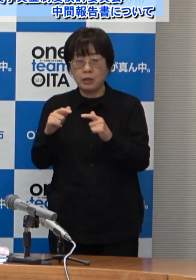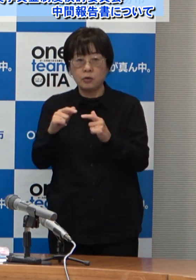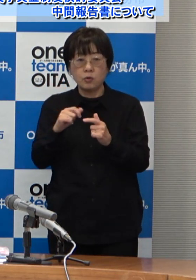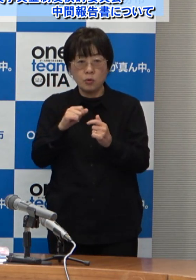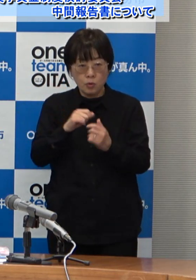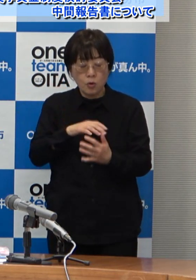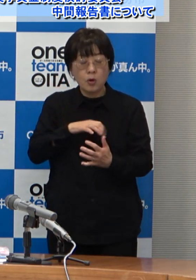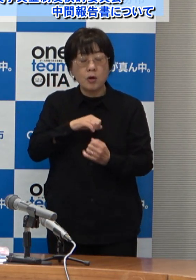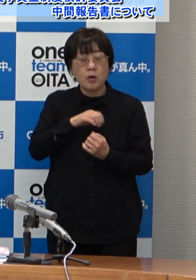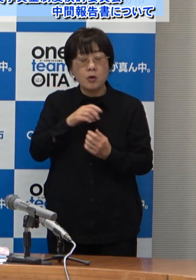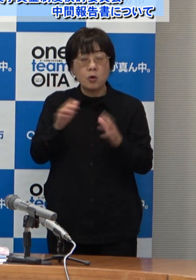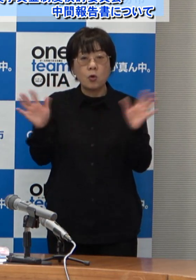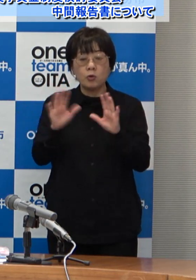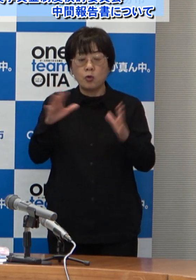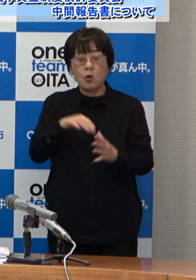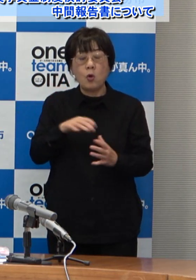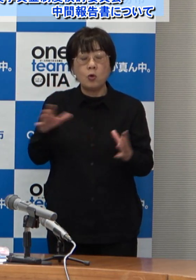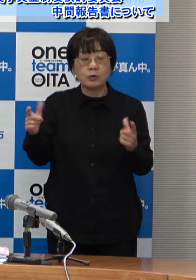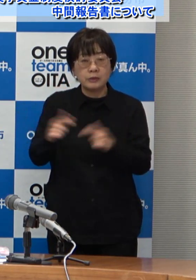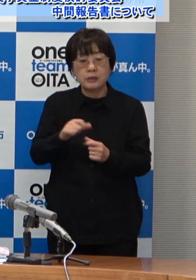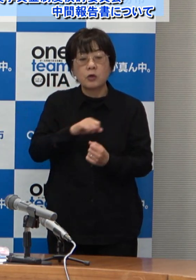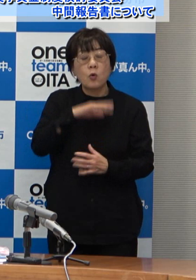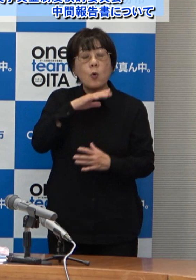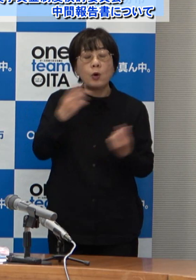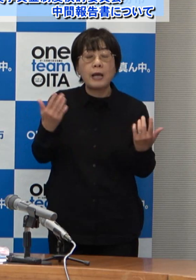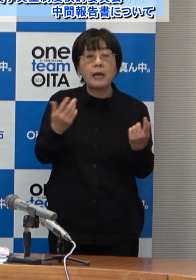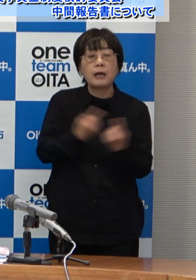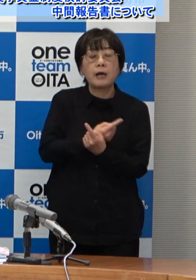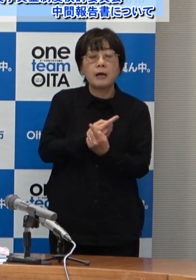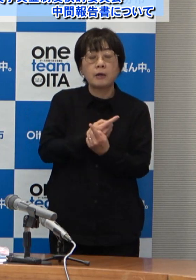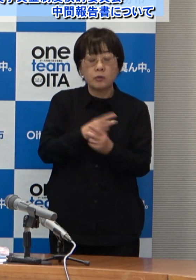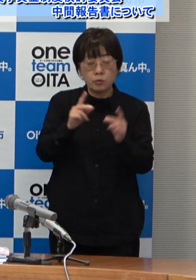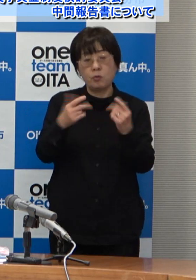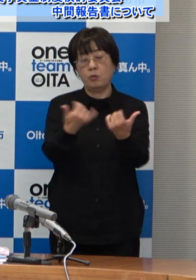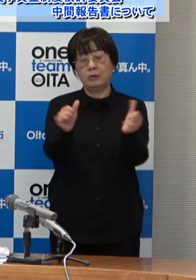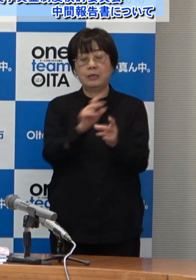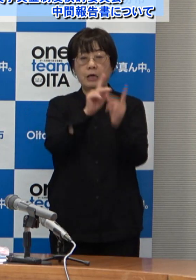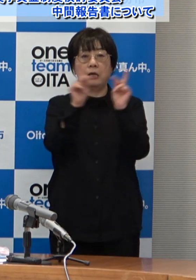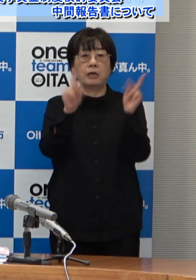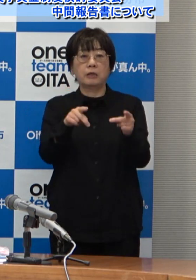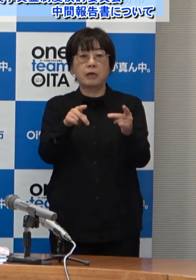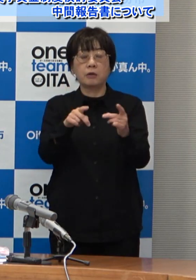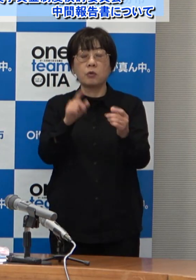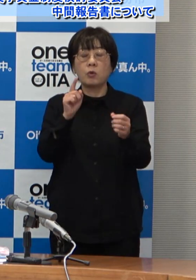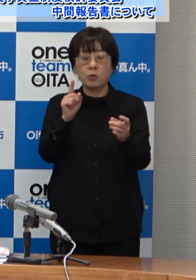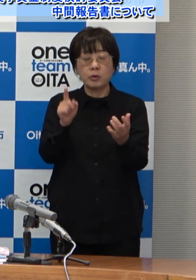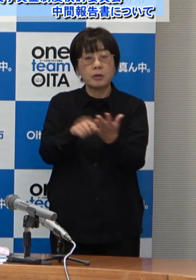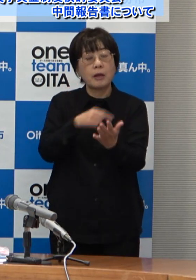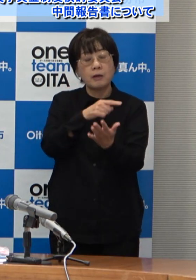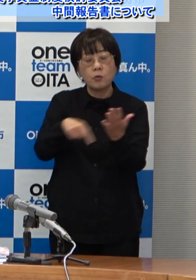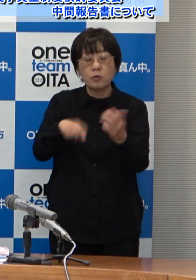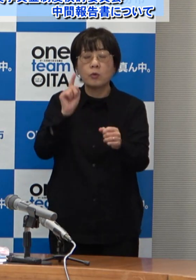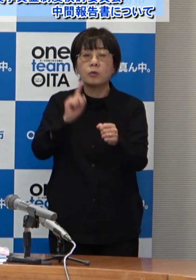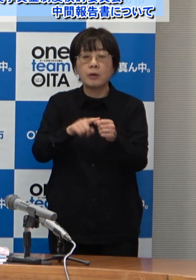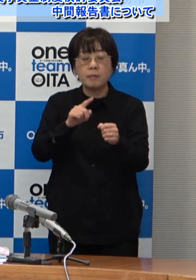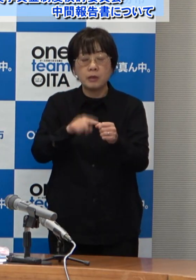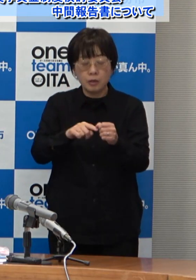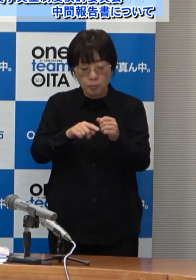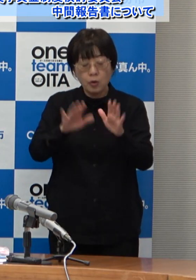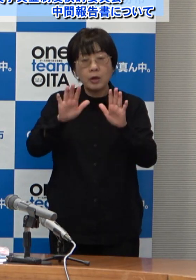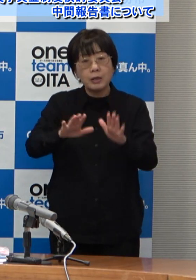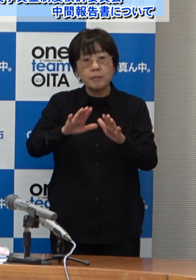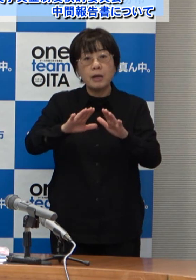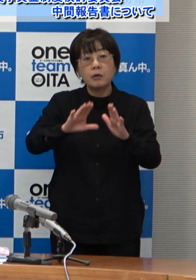の課題解決課題社会課題へ対応して本市の奨学資金制度を時代やニーズに